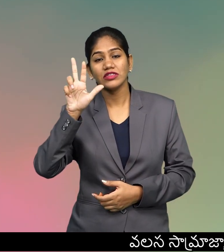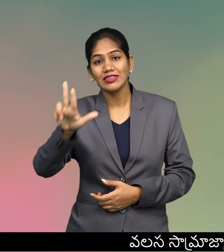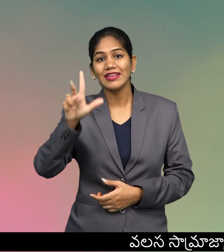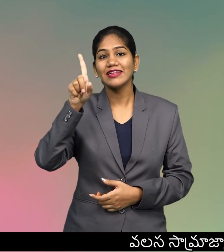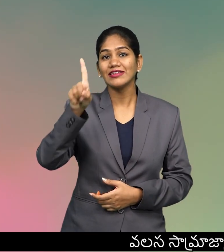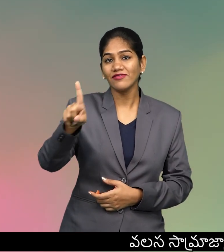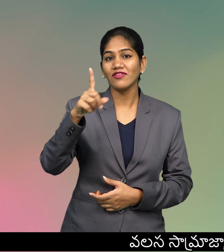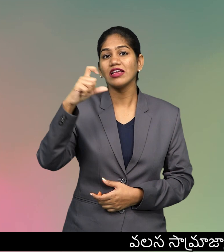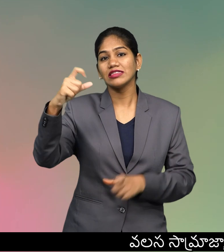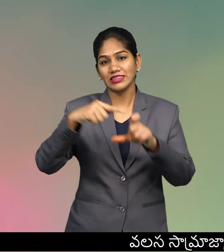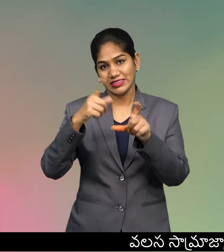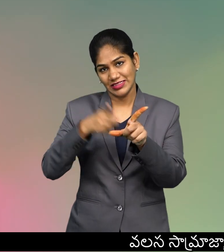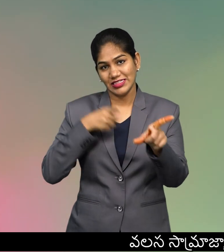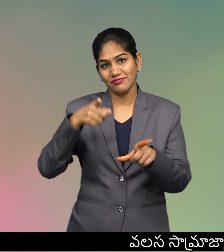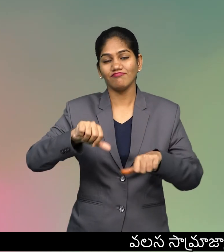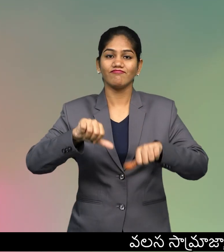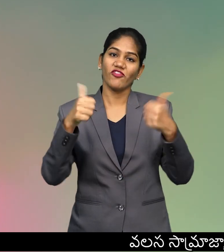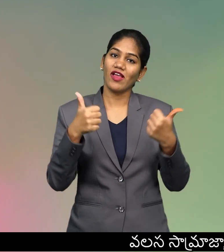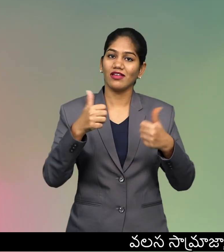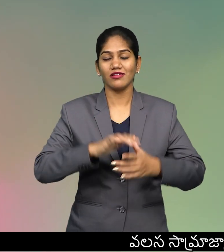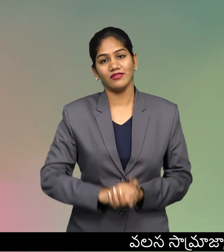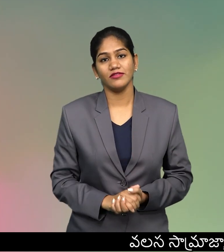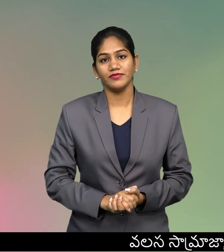వలస సామ్రాజ్యాన్ని స్థాపించడంలో బ్రిటన్